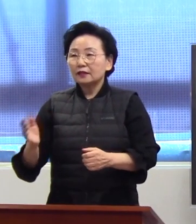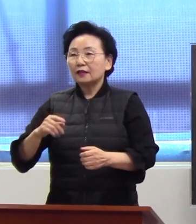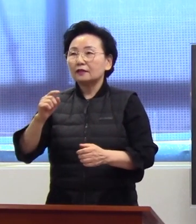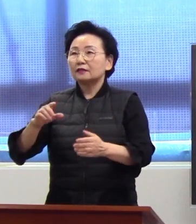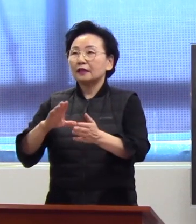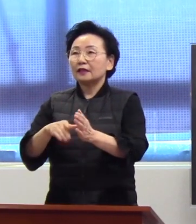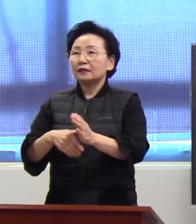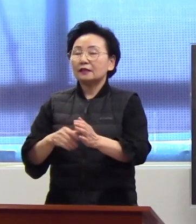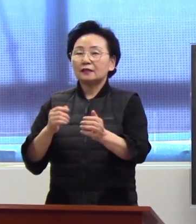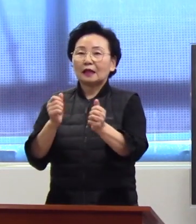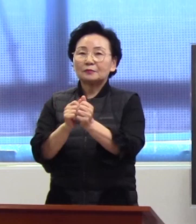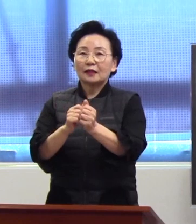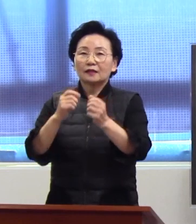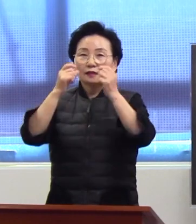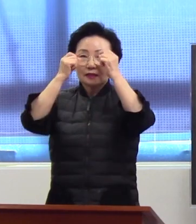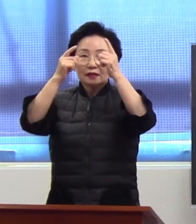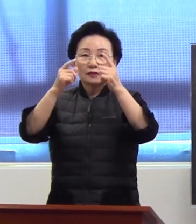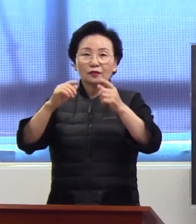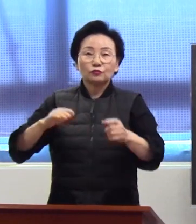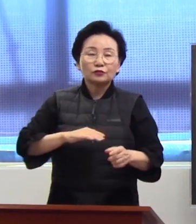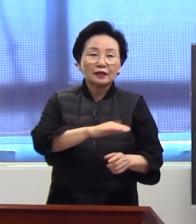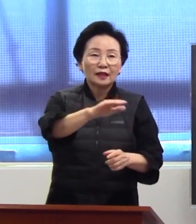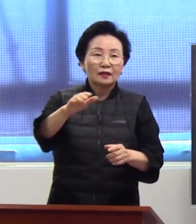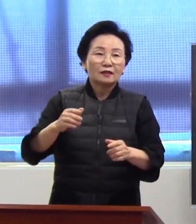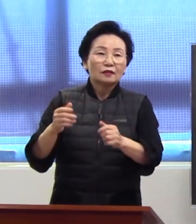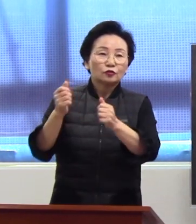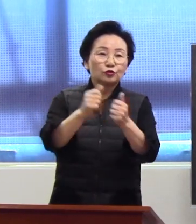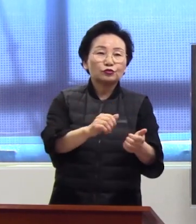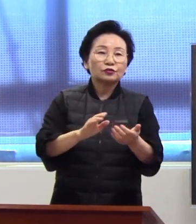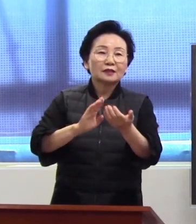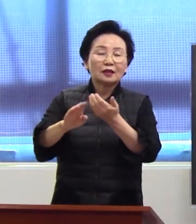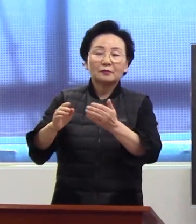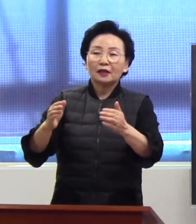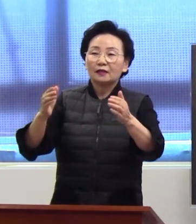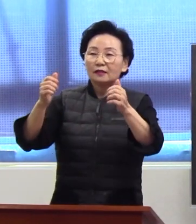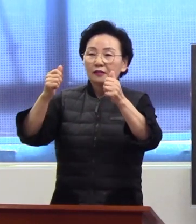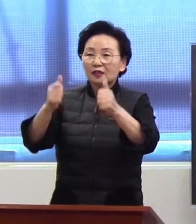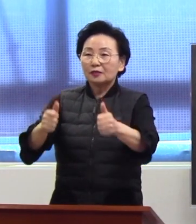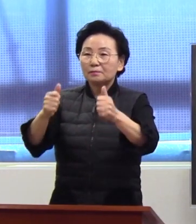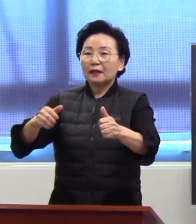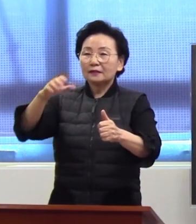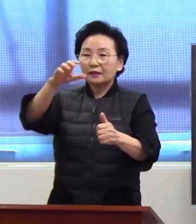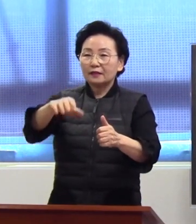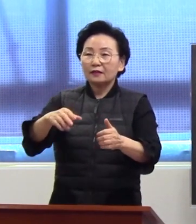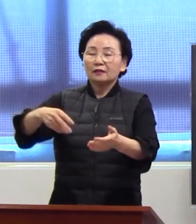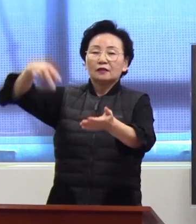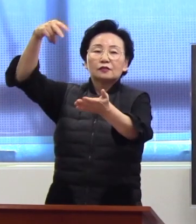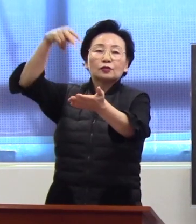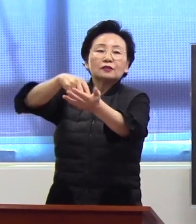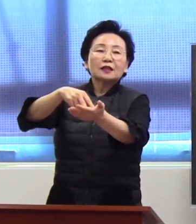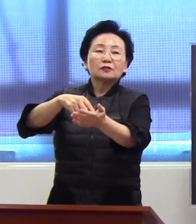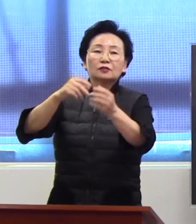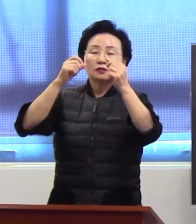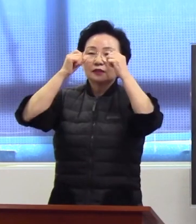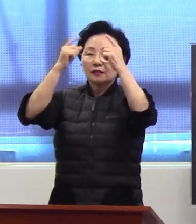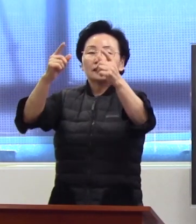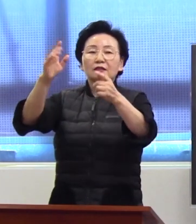그런데 그때 이 남자가 깨달은 게, 우리가 죽은 다음에 심판대에 선다는 것을 깨닫게 된